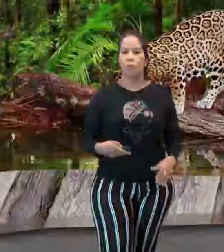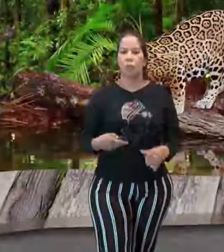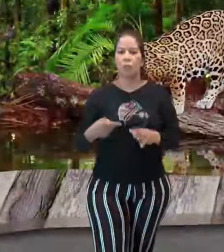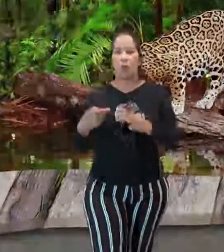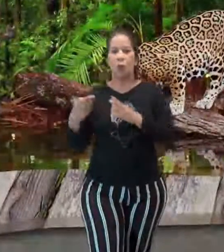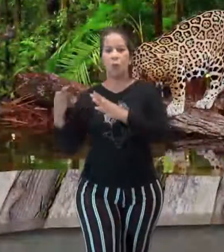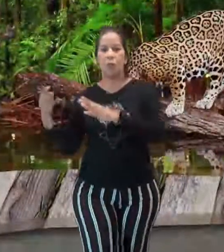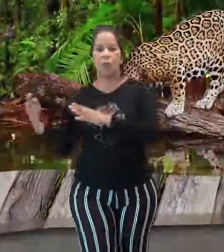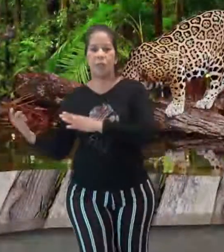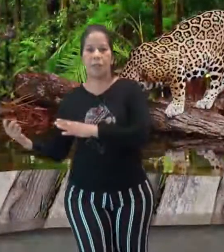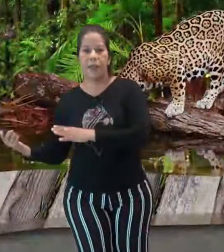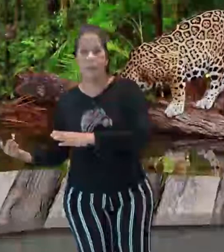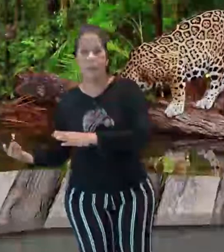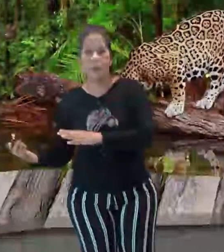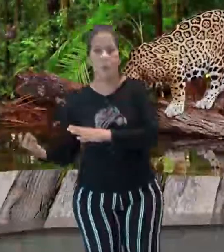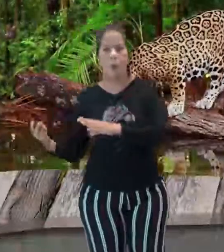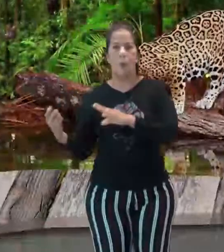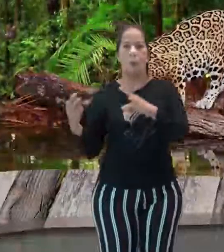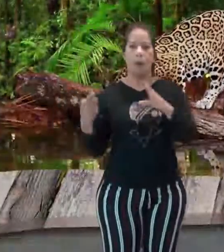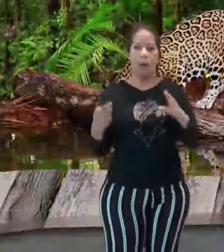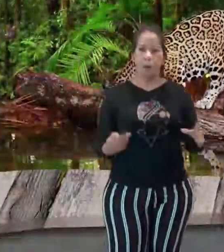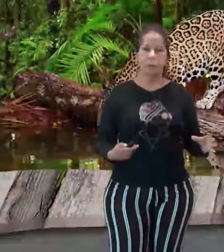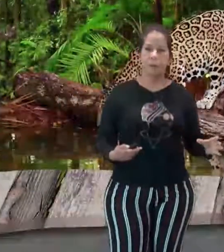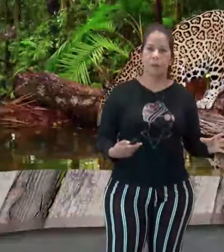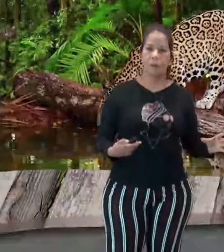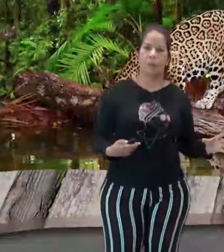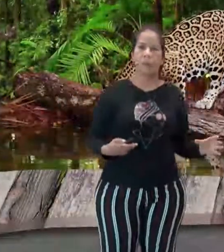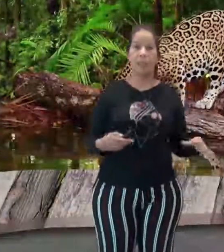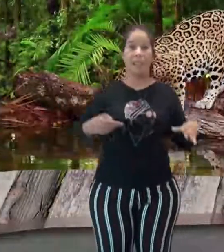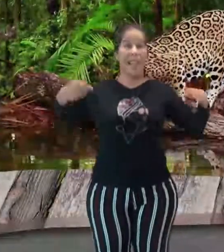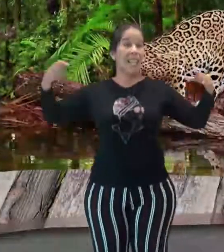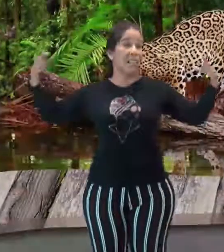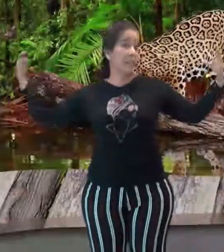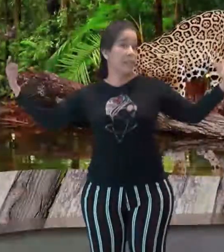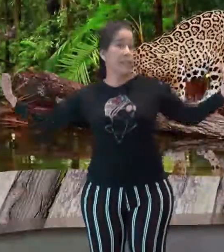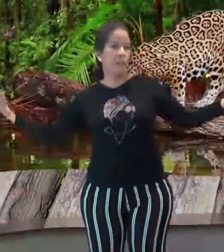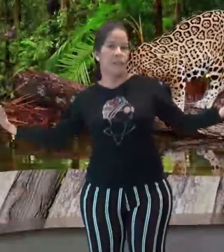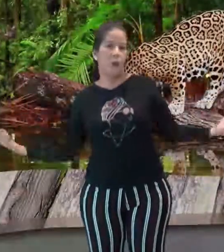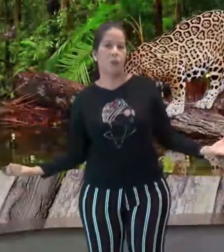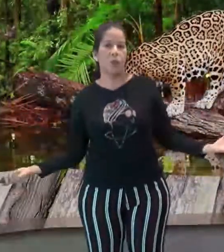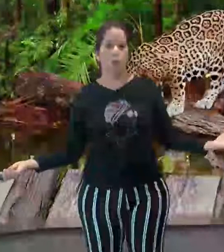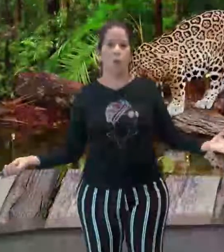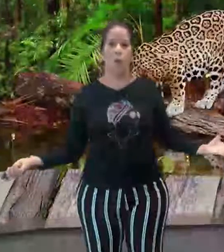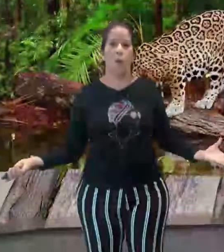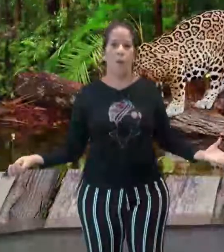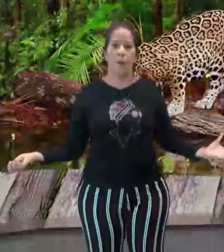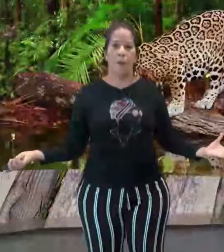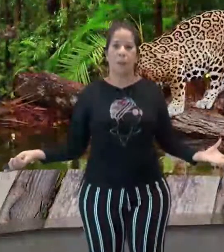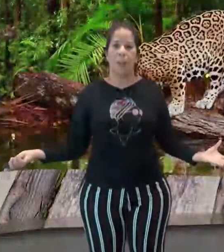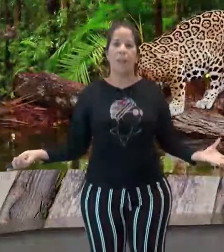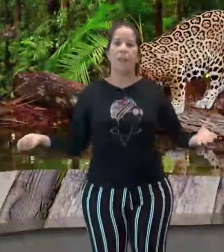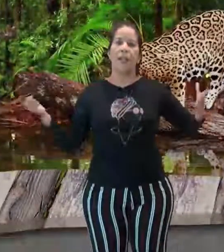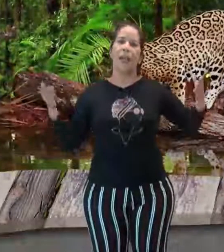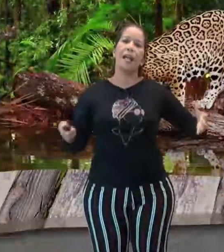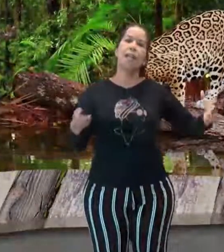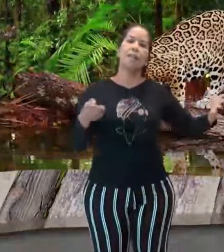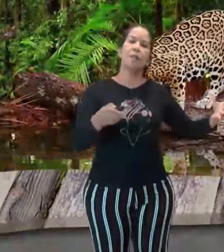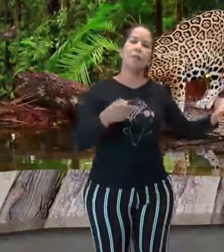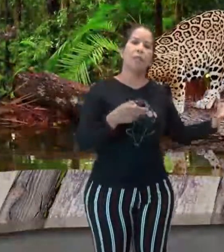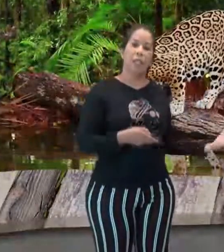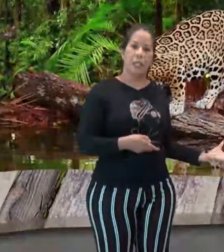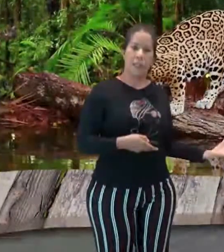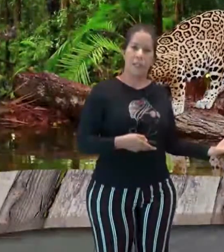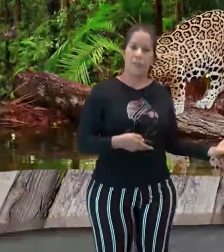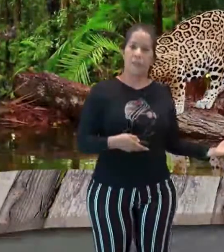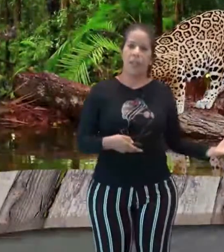Então, todos os sistemas do corpo humano, temos 10 sistemas que formam o nosso corpo, tá? Cada